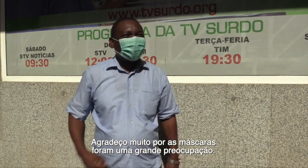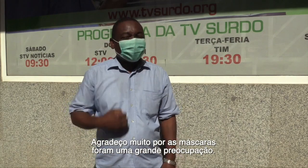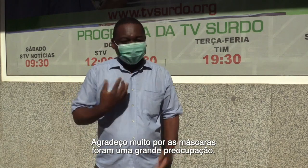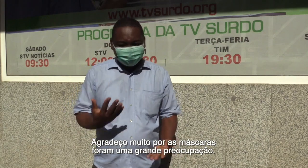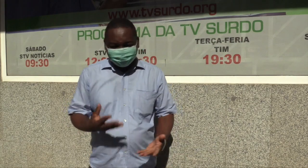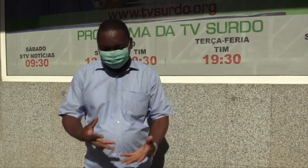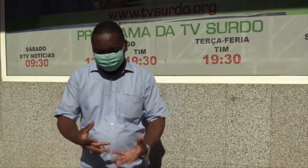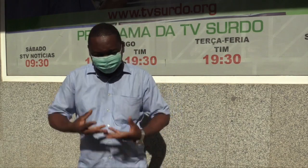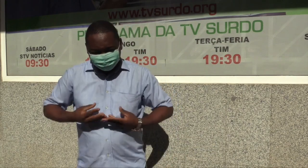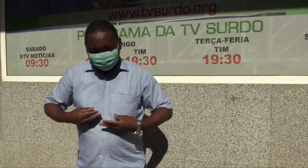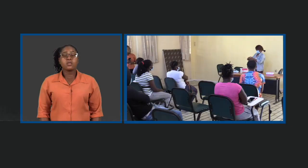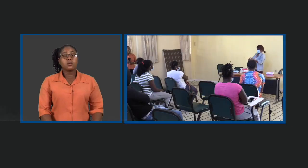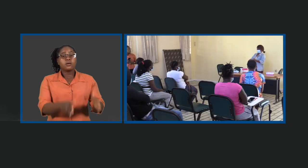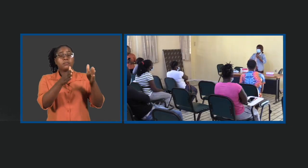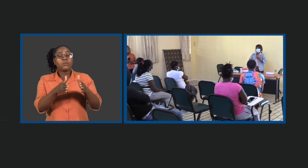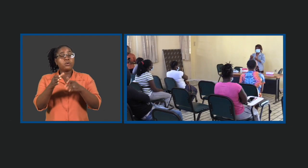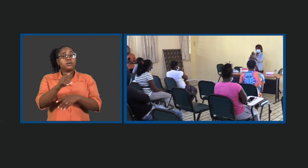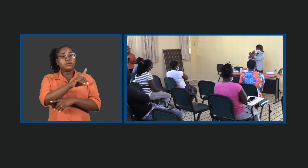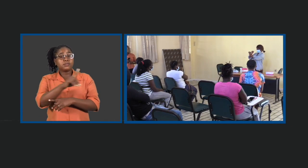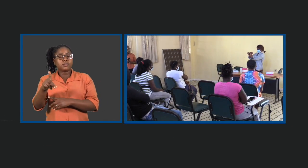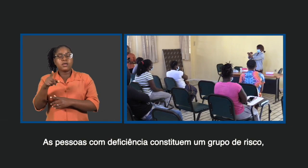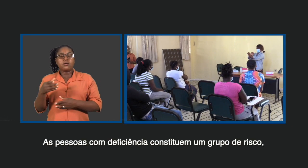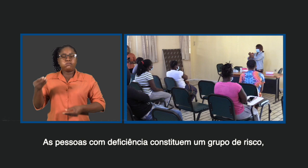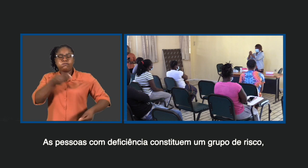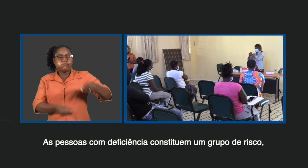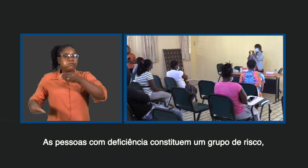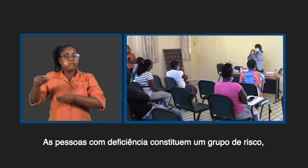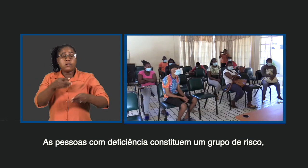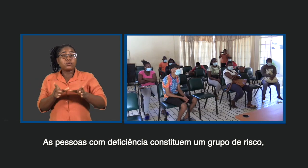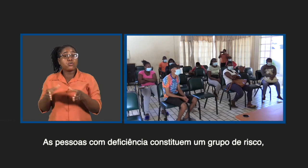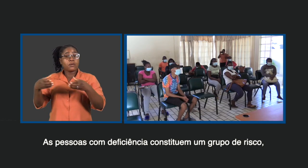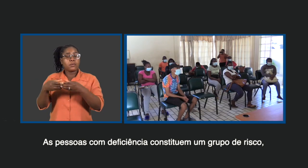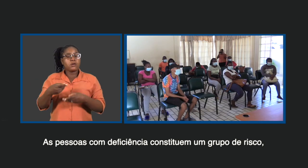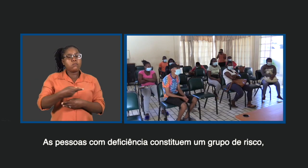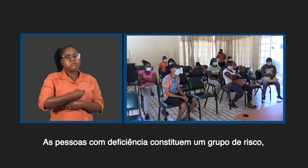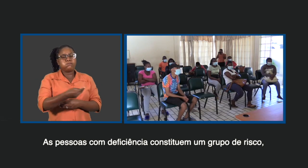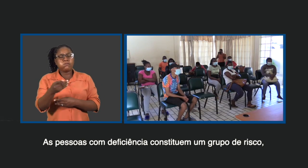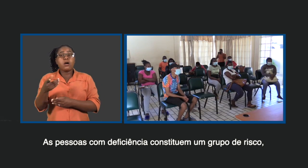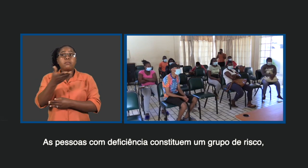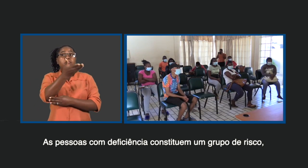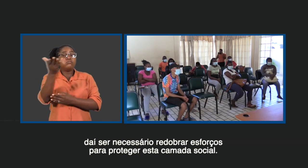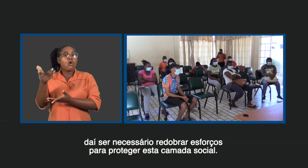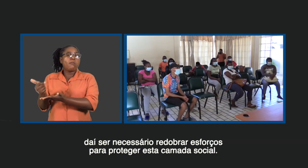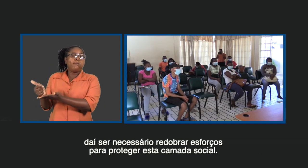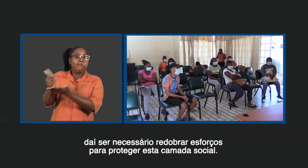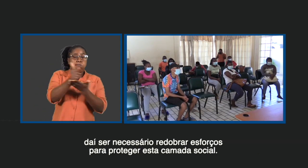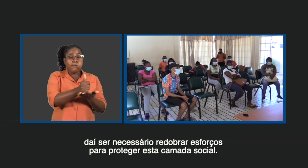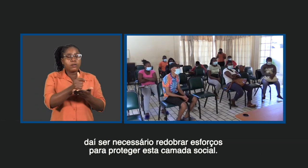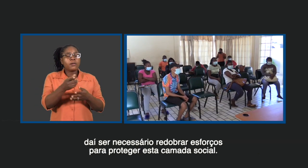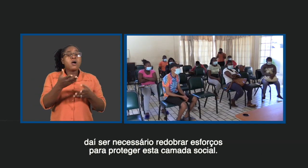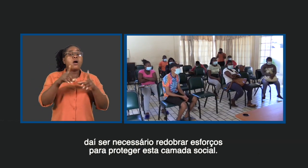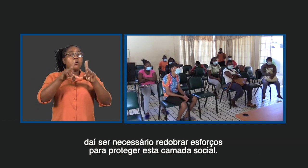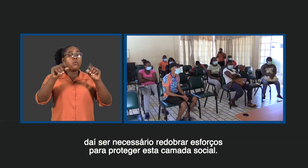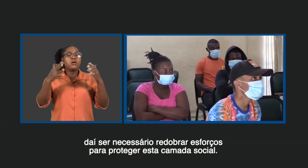muito por ter me oferecido. As pessoas com deficiência constituem um grupo de risco. Daí, ser